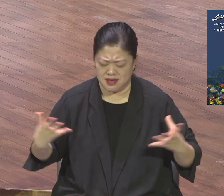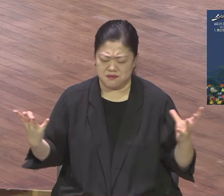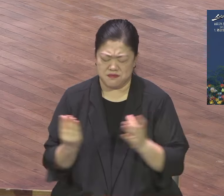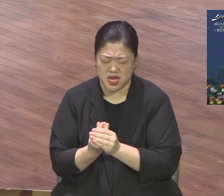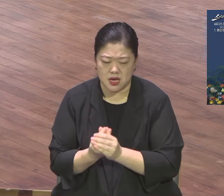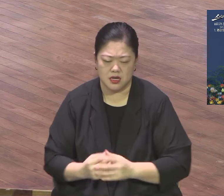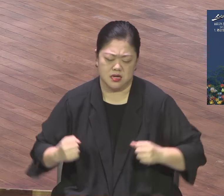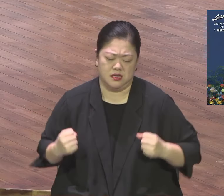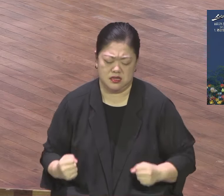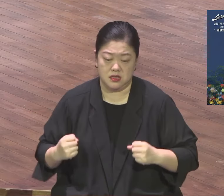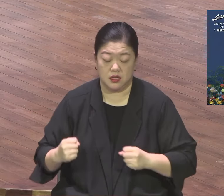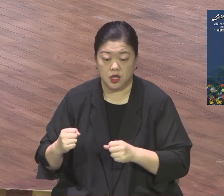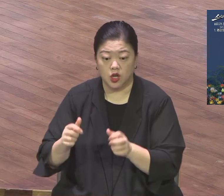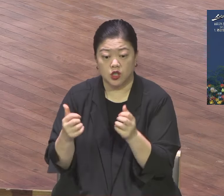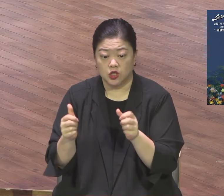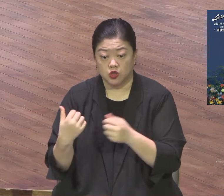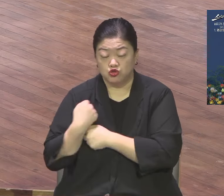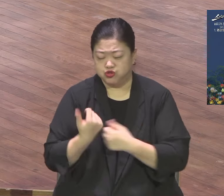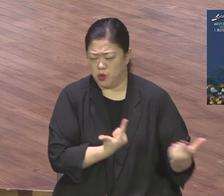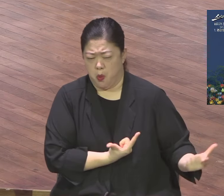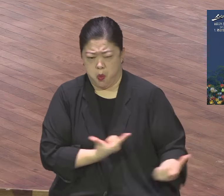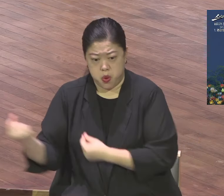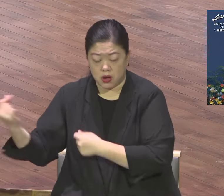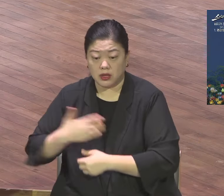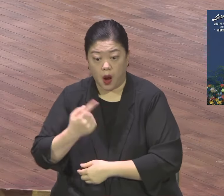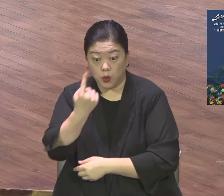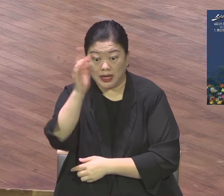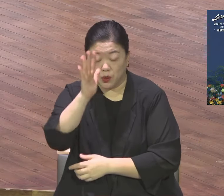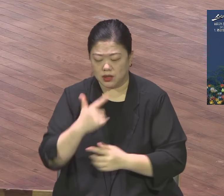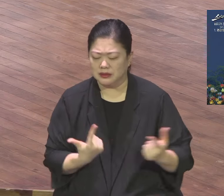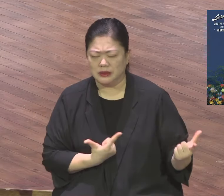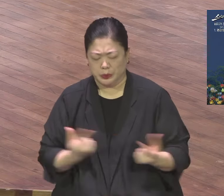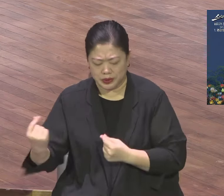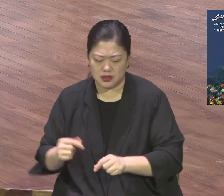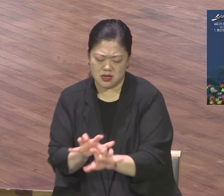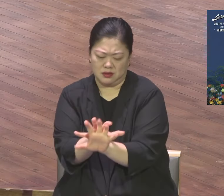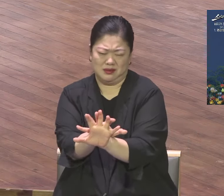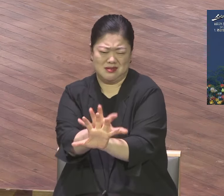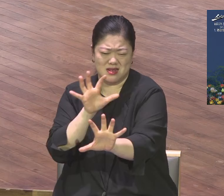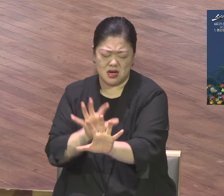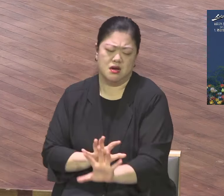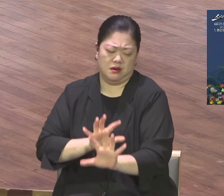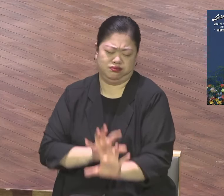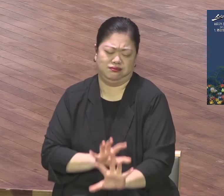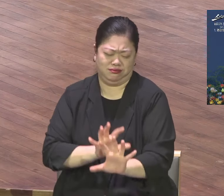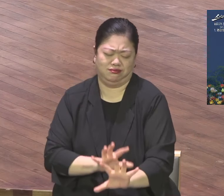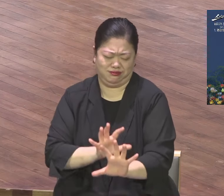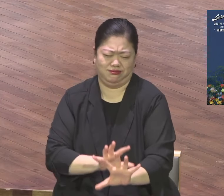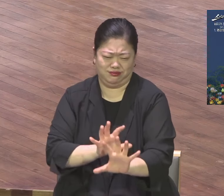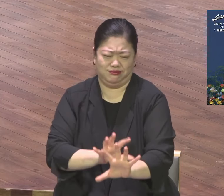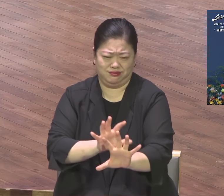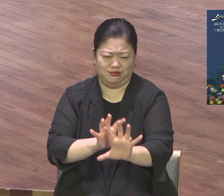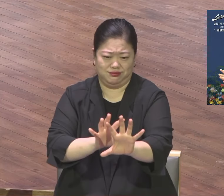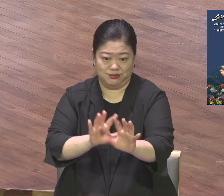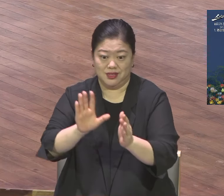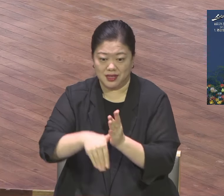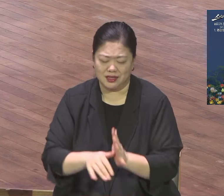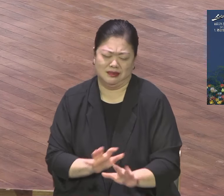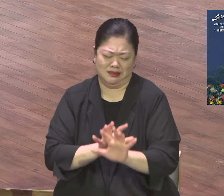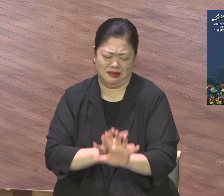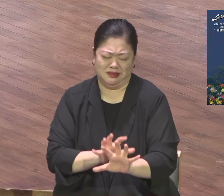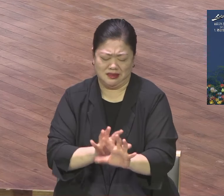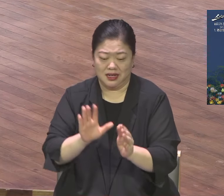상군 사령부에서 시작합니다. 거기서 시작한 그 이세호 중장이라고 그때 그분이 사령관이었어요. 그래서 보급창 있는 놈들만